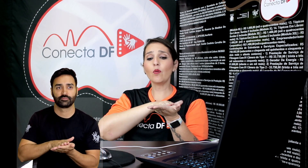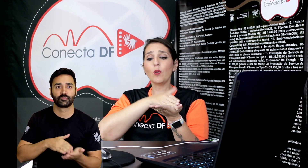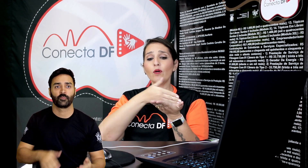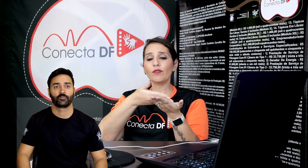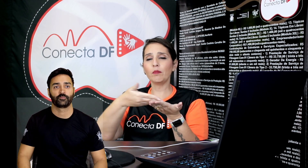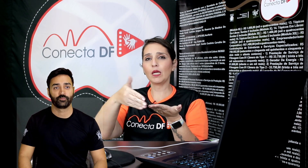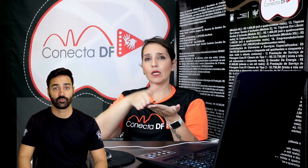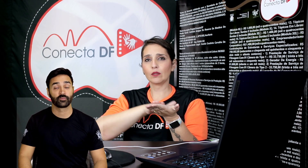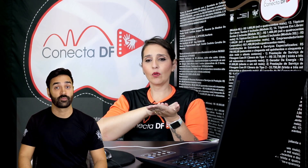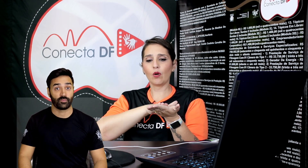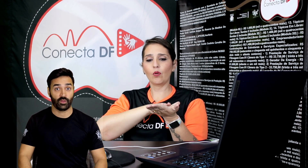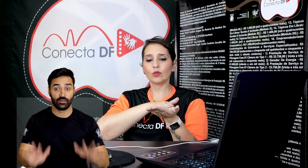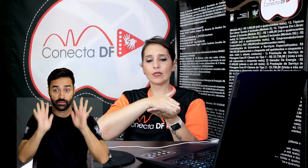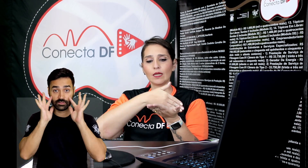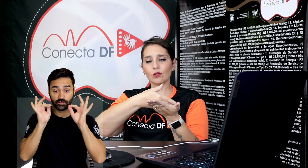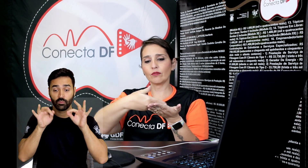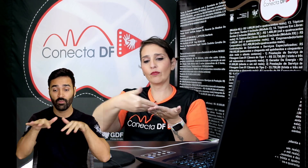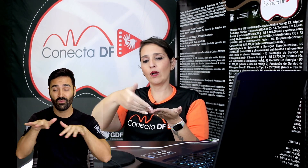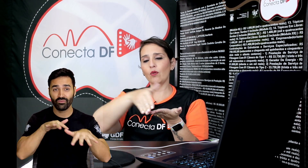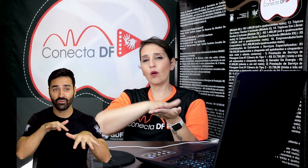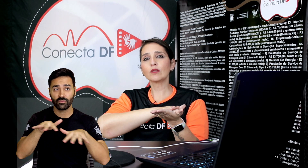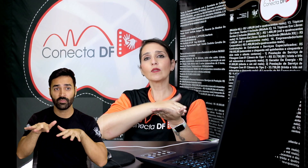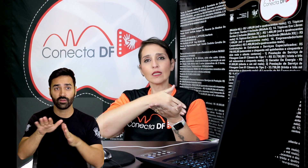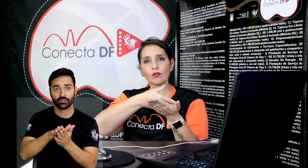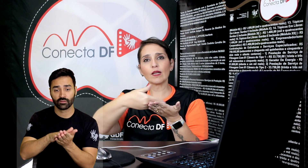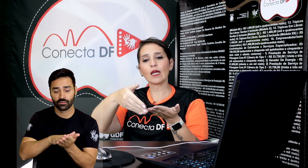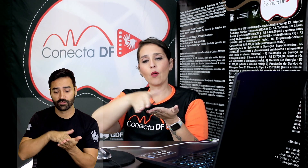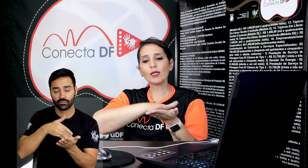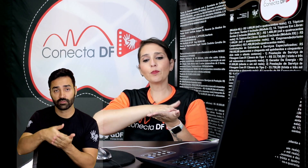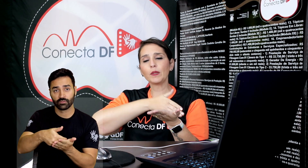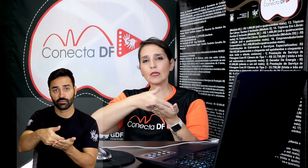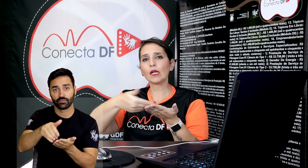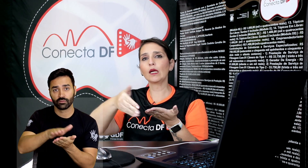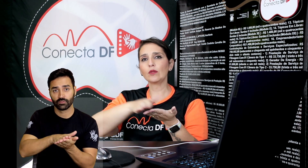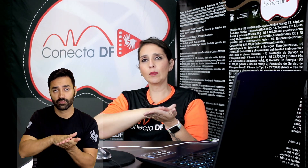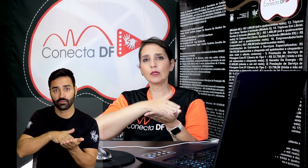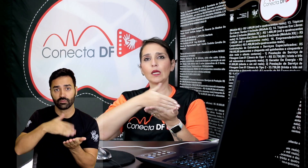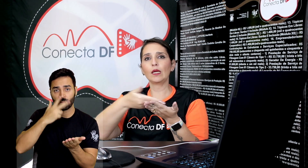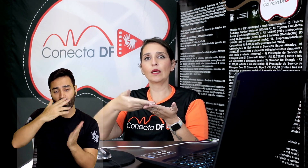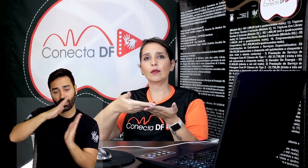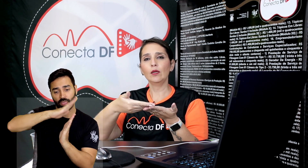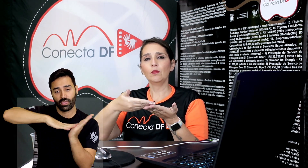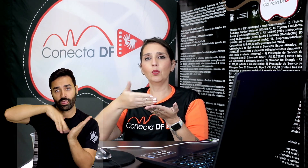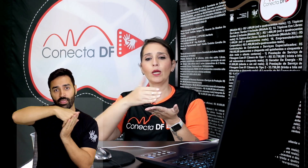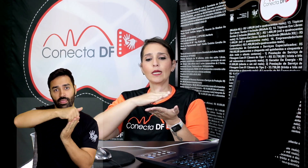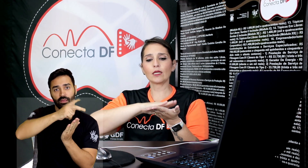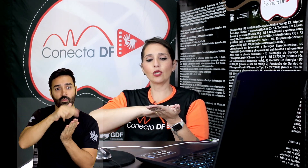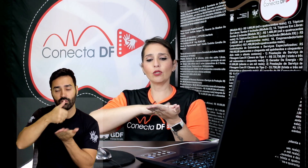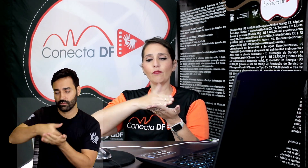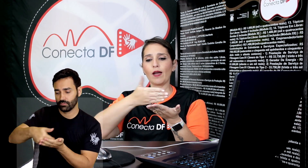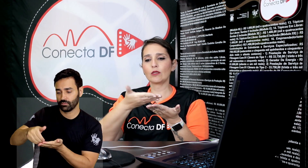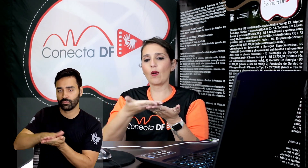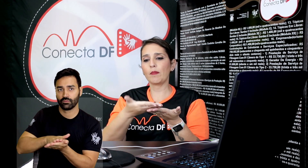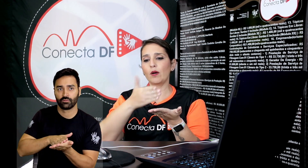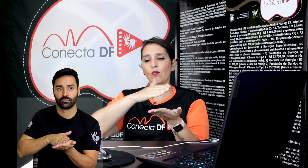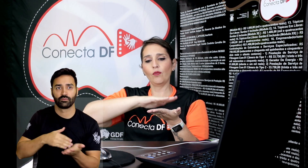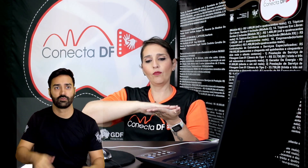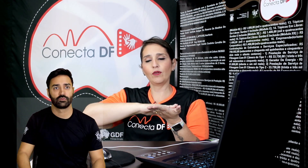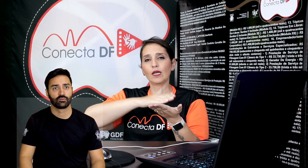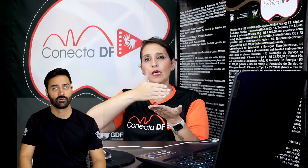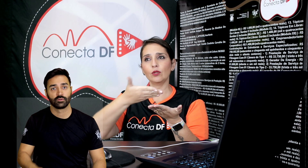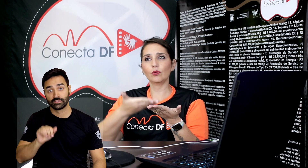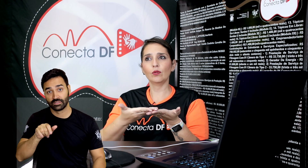Atenção ao movimento, ó, os dedos vão como se você estivesse realmente pincelando a manteiga. Porque se a gente faz com a